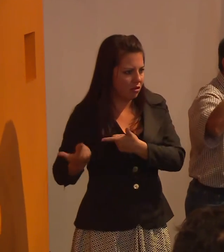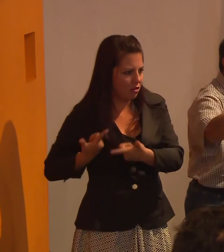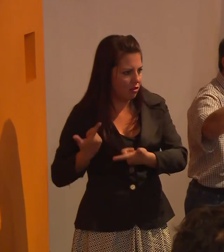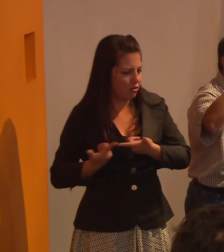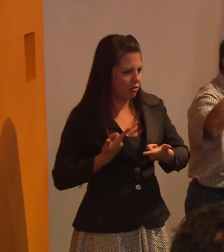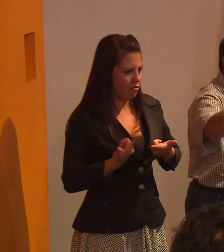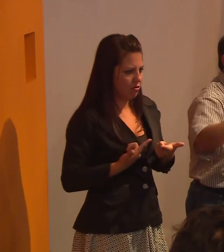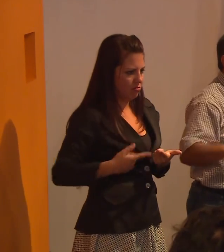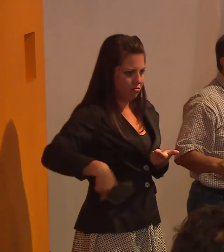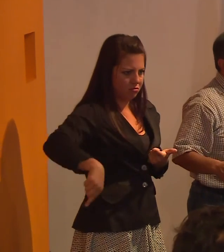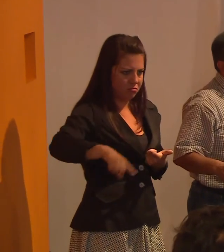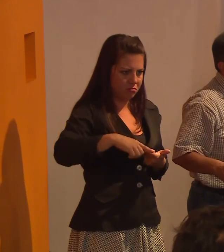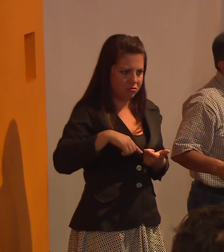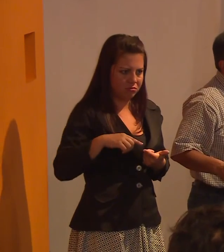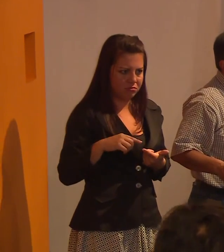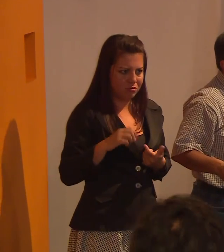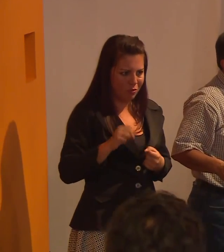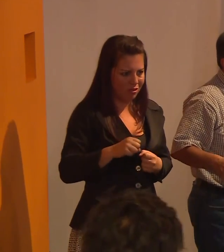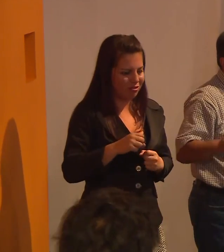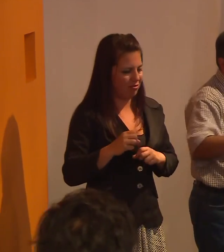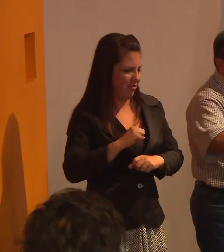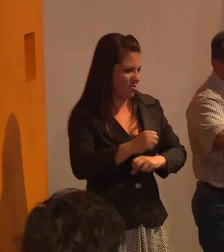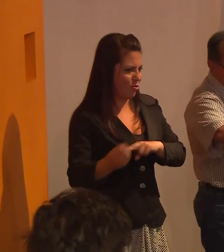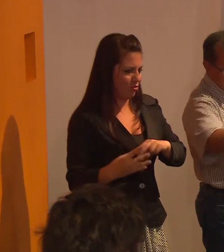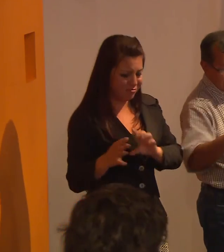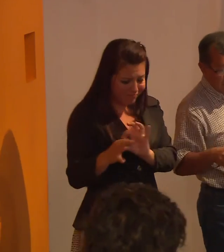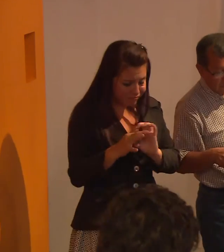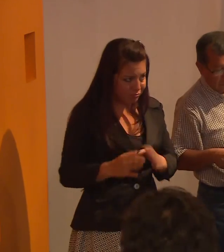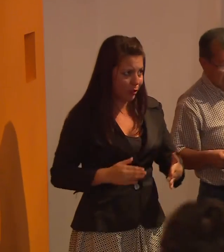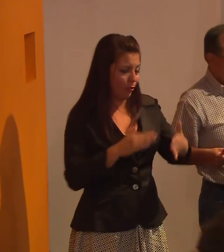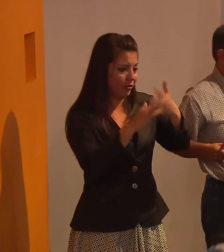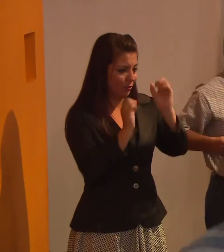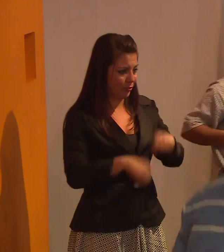sea vigente y pleno el derecho a la educación.